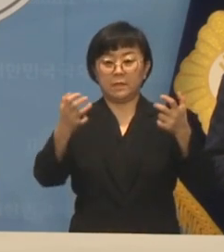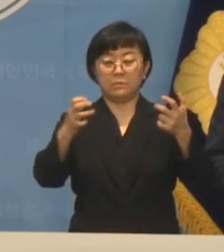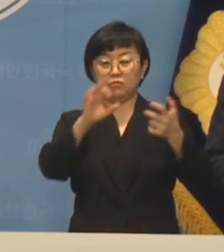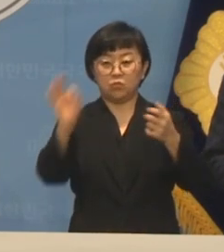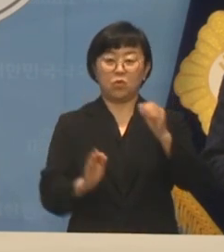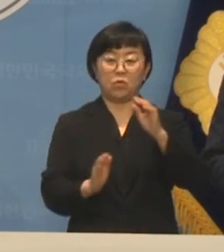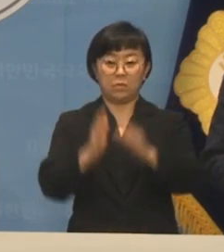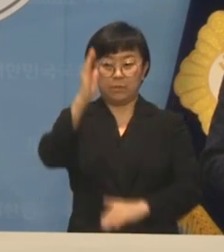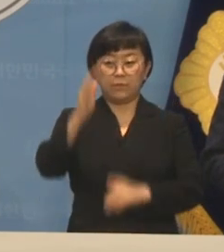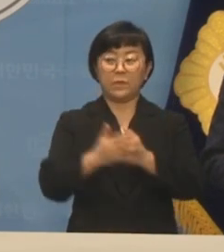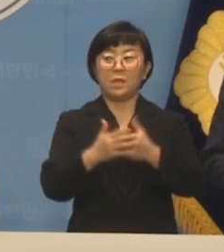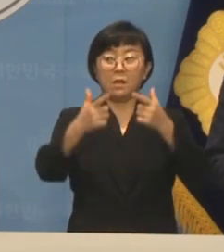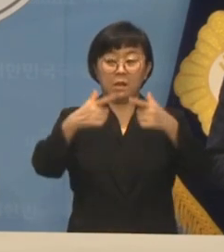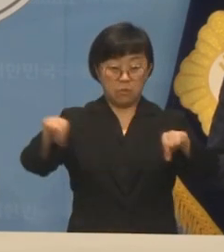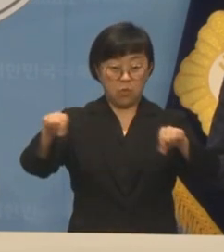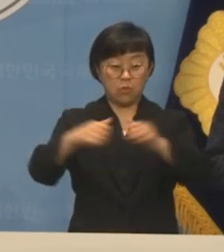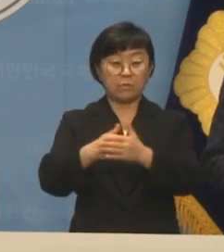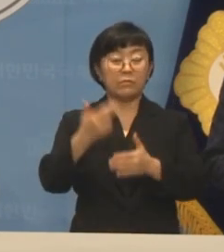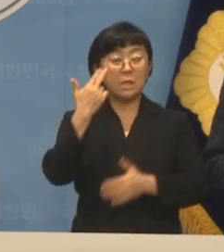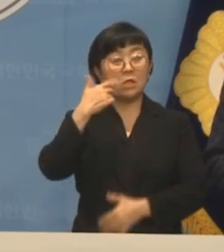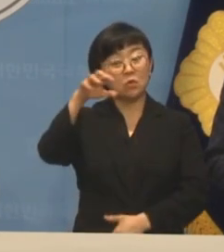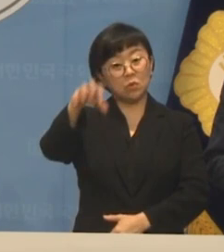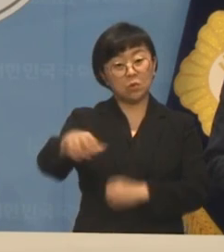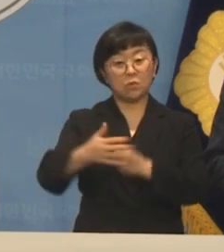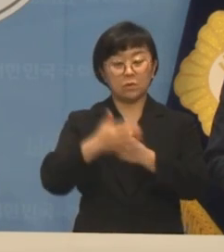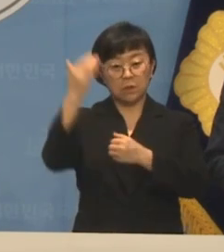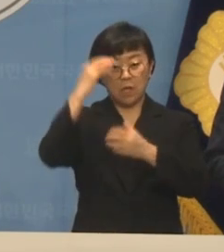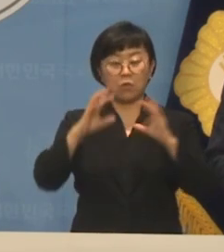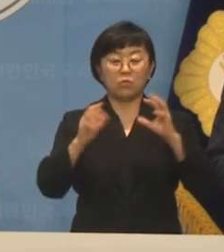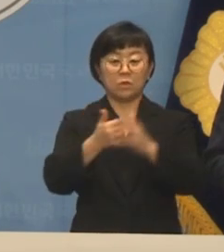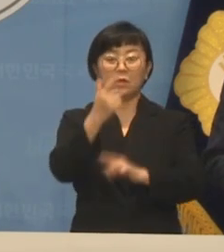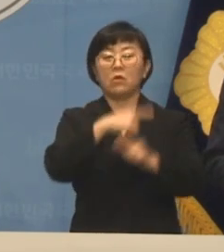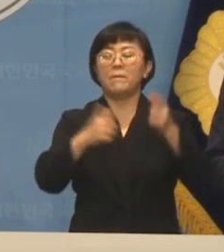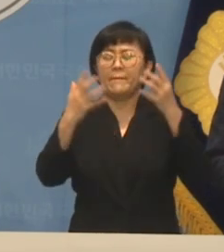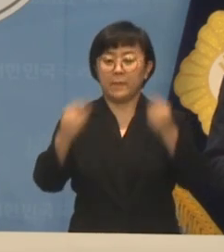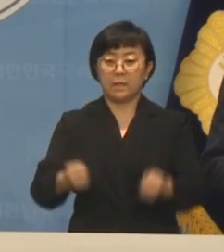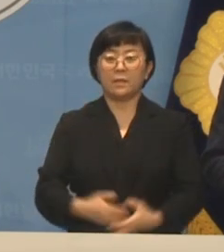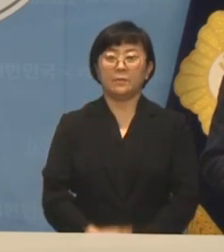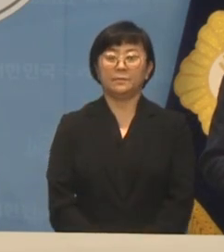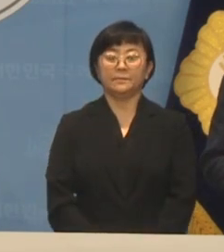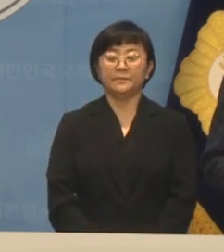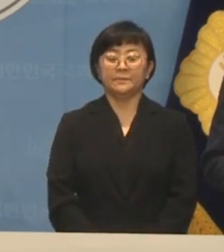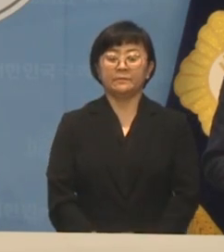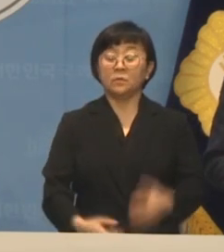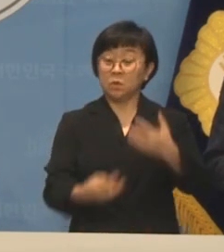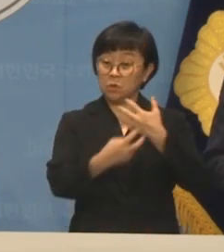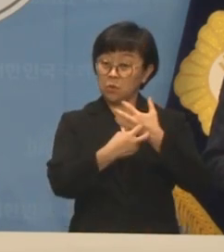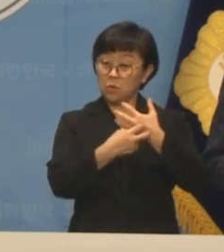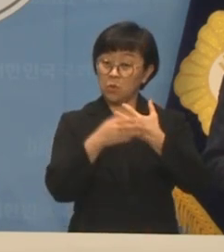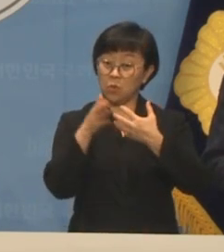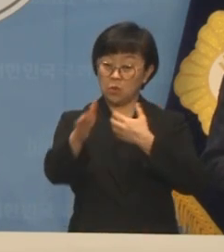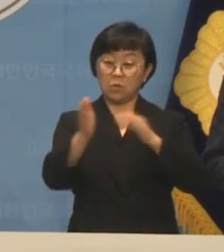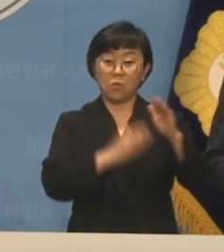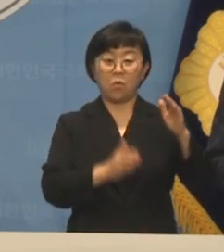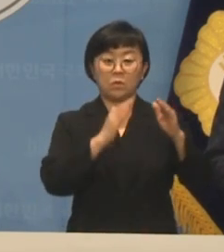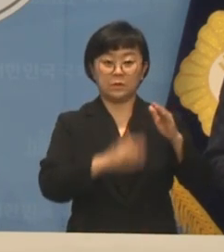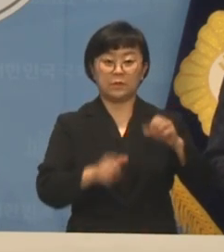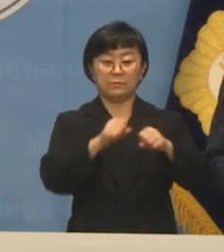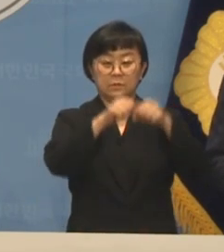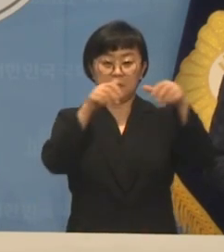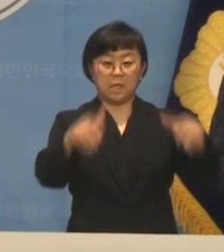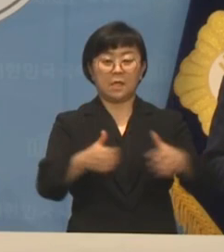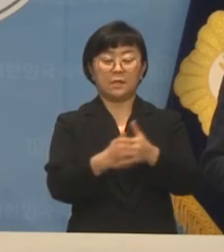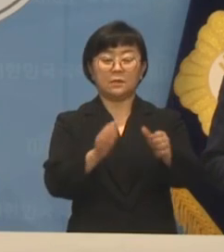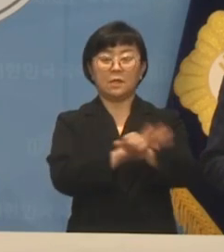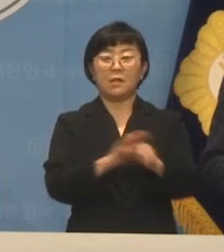넘습니다. 일본이나 미국도 우리나라보다 훨씬 높습니다. 의료의 공적 체계가 잘